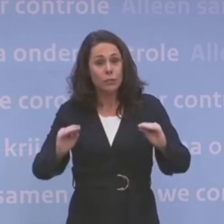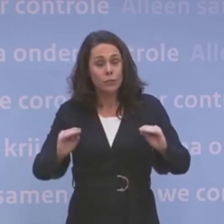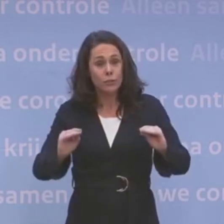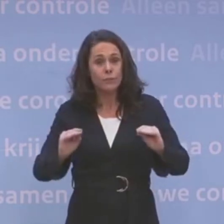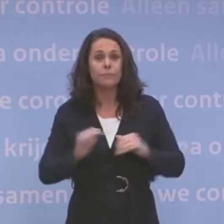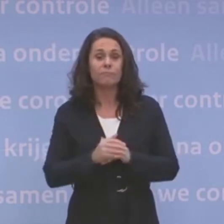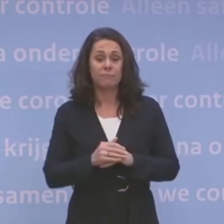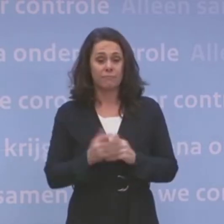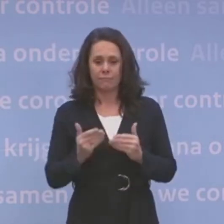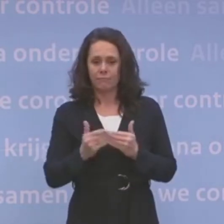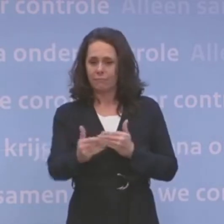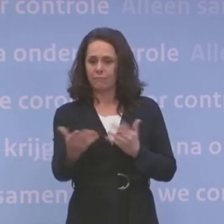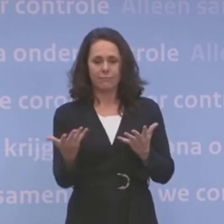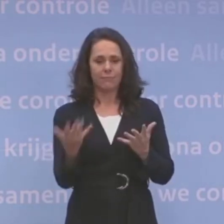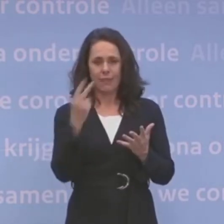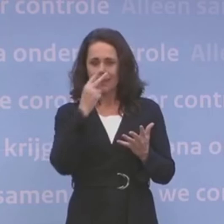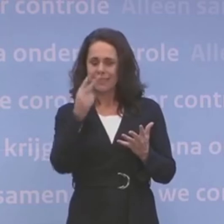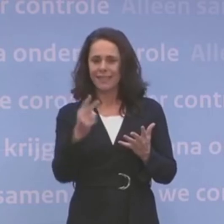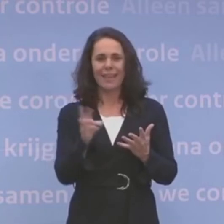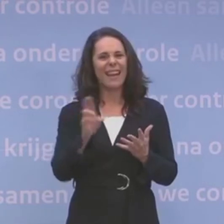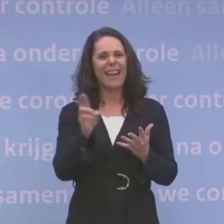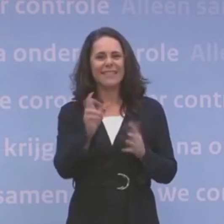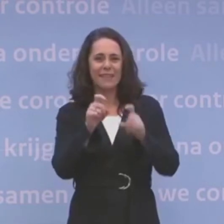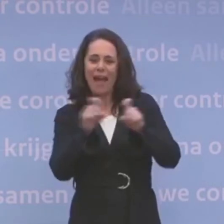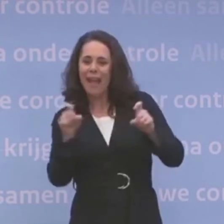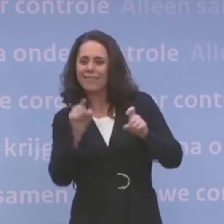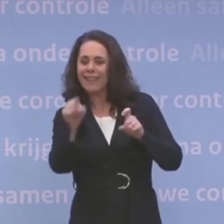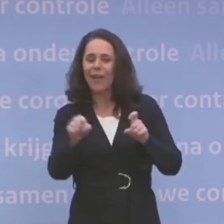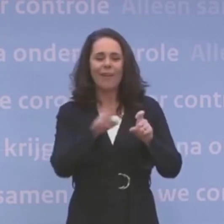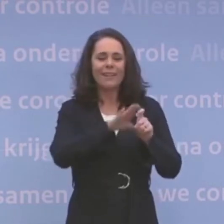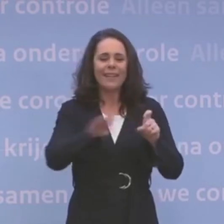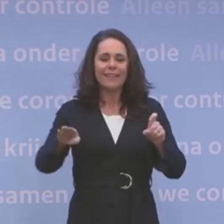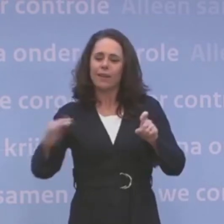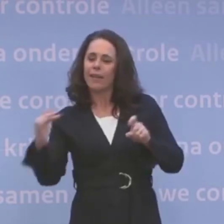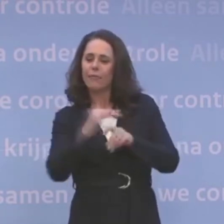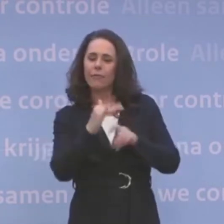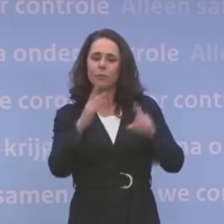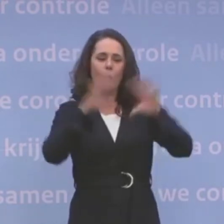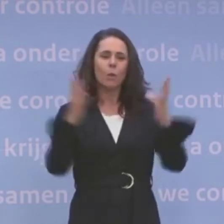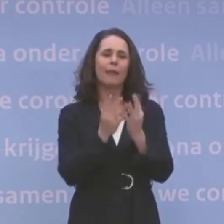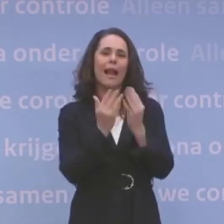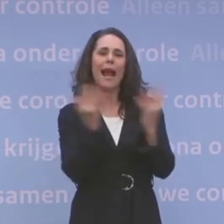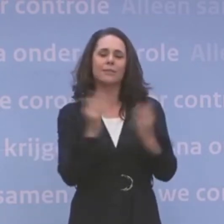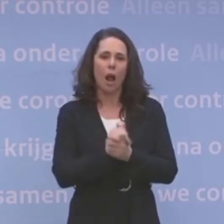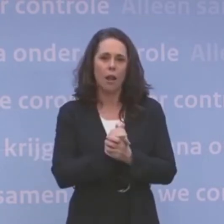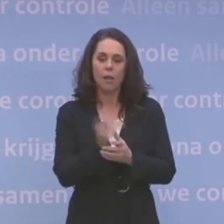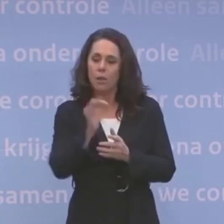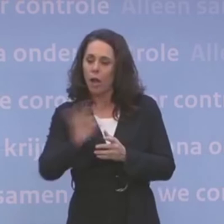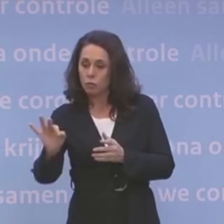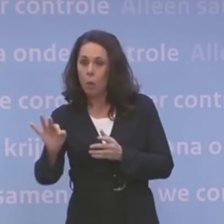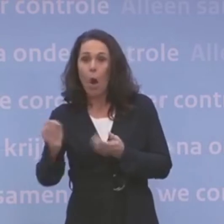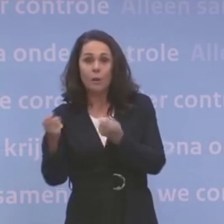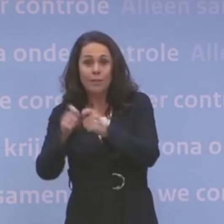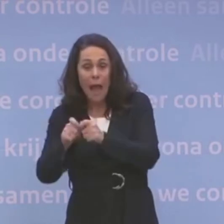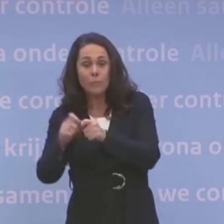geen verandering gezien eigenlijk in het relatieve aandeel van kinderen op het totaal aantal gevallen. En als de schoolsluiting effect zou hebben